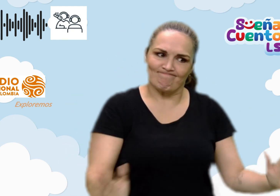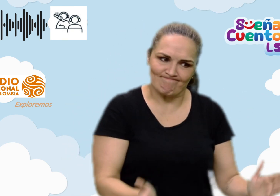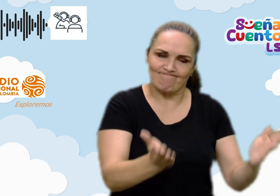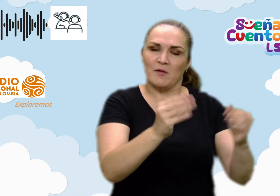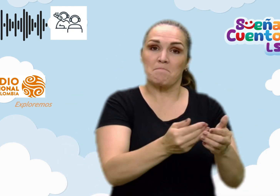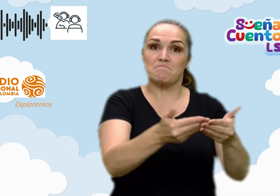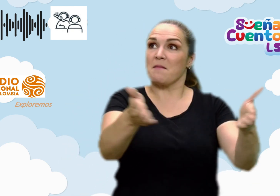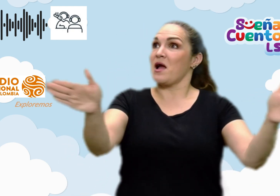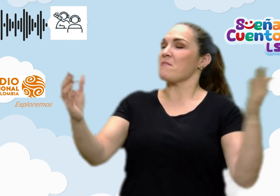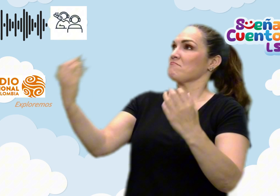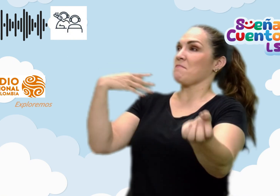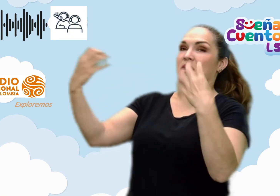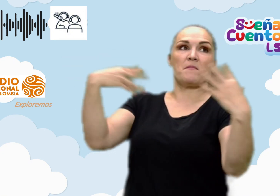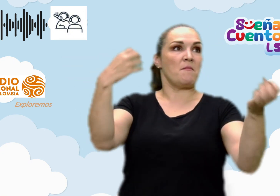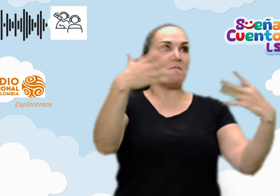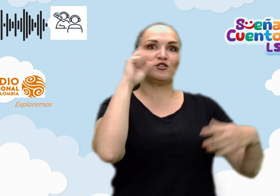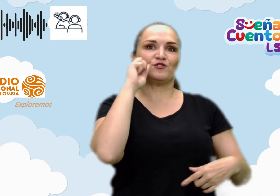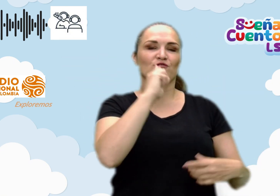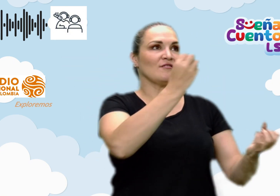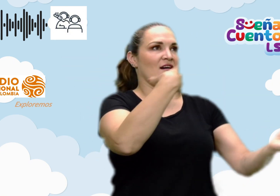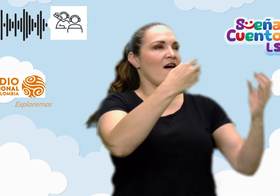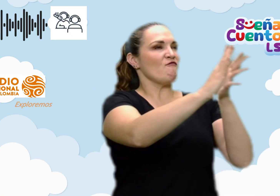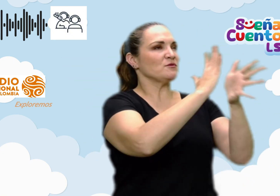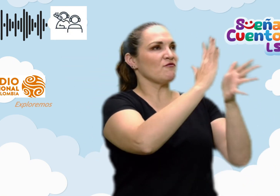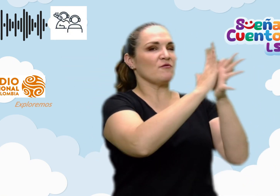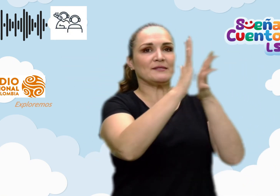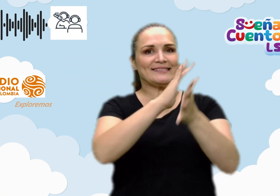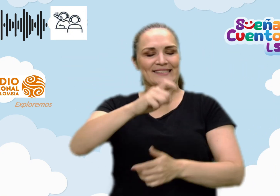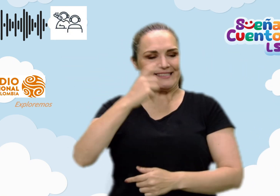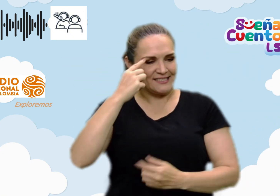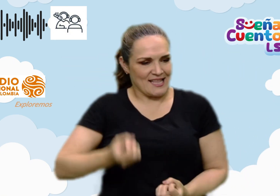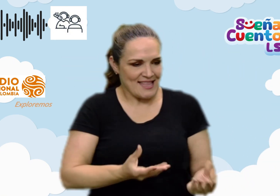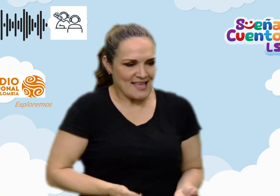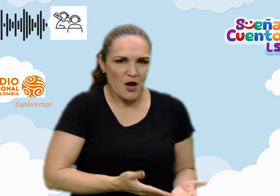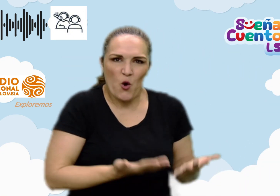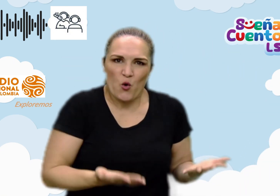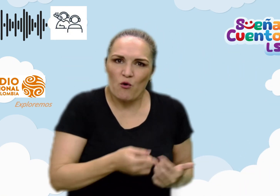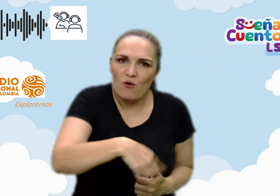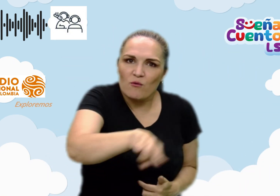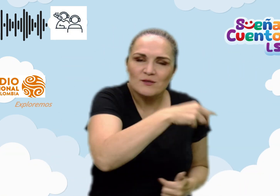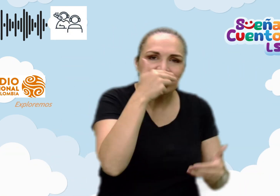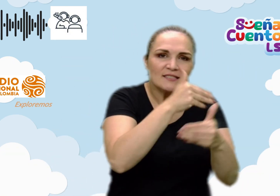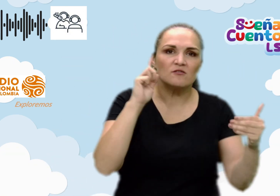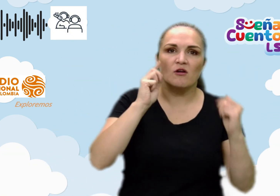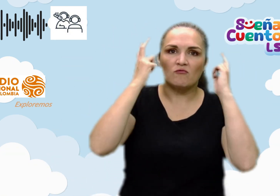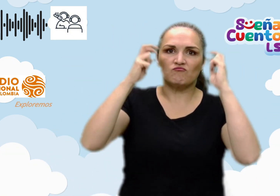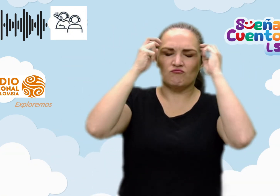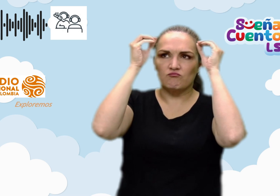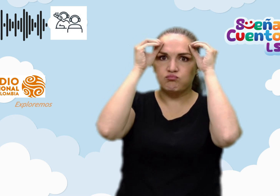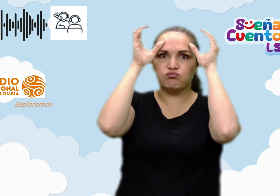la posibilidad de cada vez más escenarios abiertos donde los niños sordos puedan tener información y